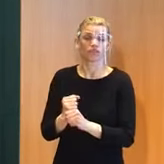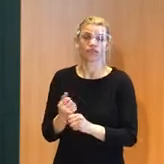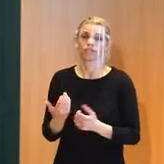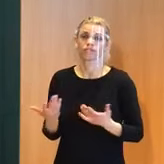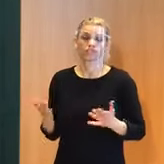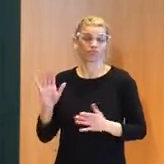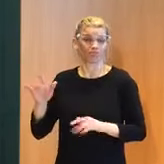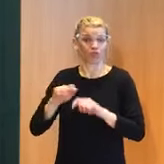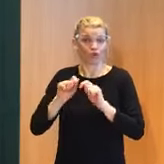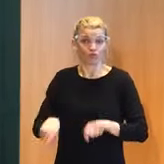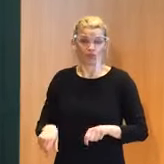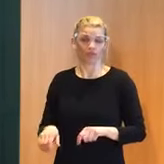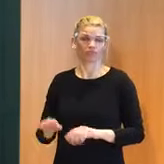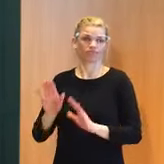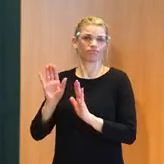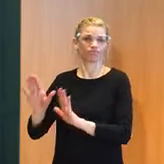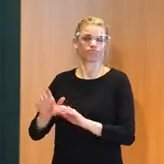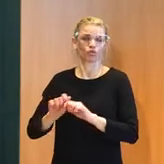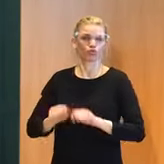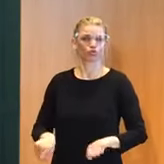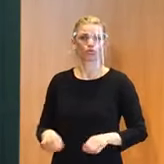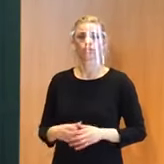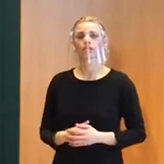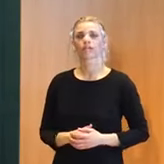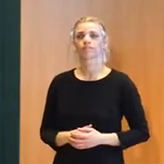ak sa tak rozhodnú, tak je to ich rozhodnutie.